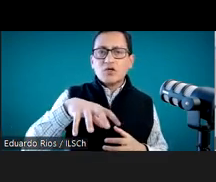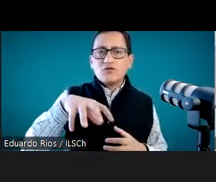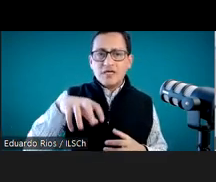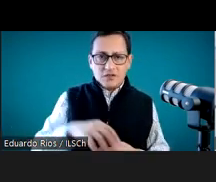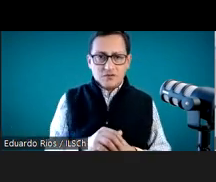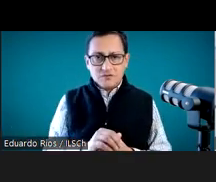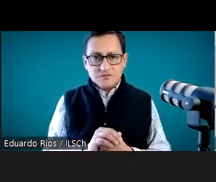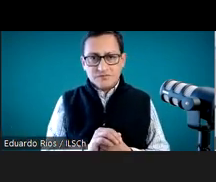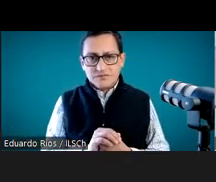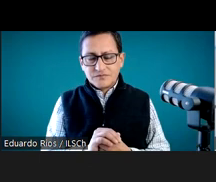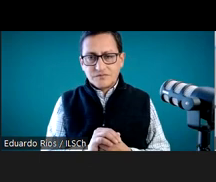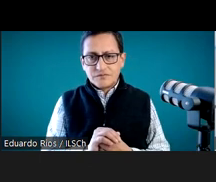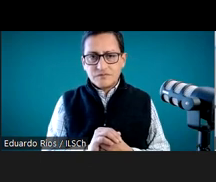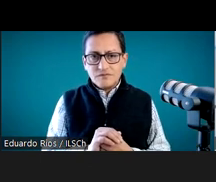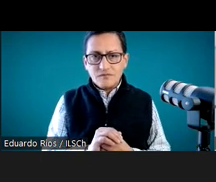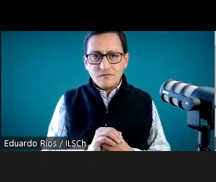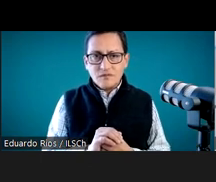los objetos.